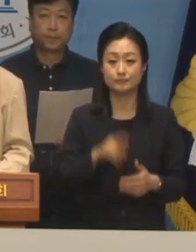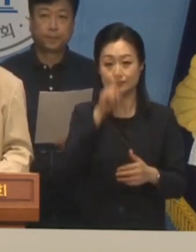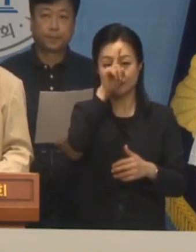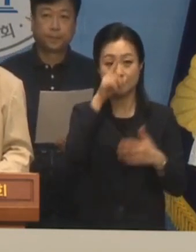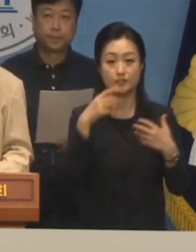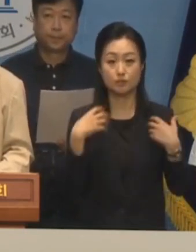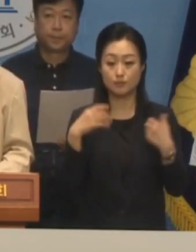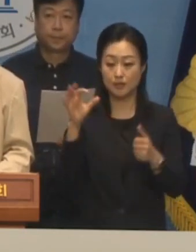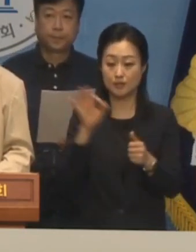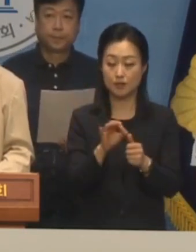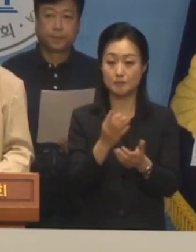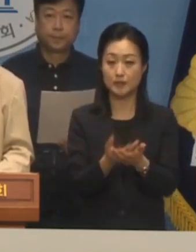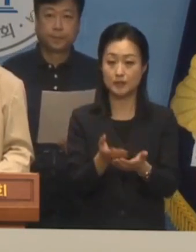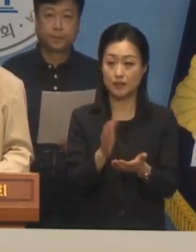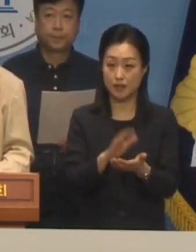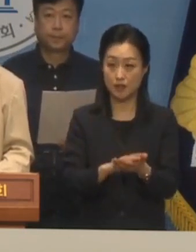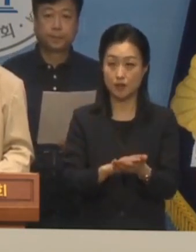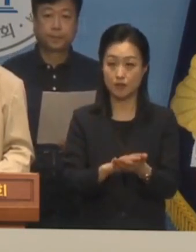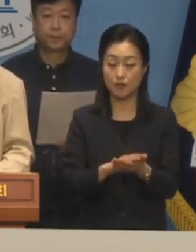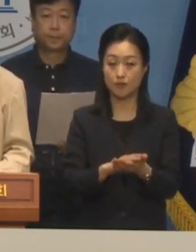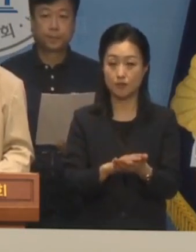정부의 연금개혁